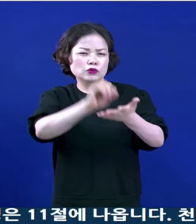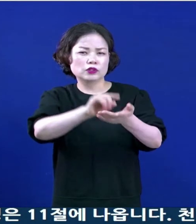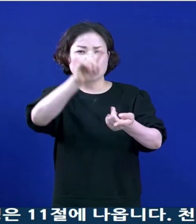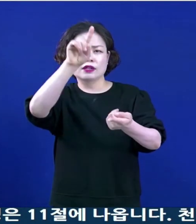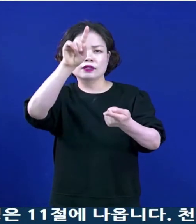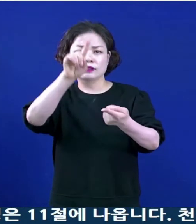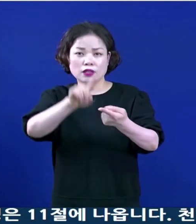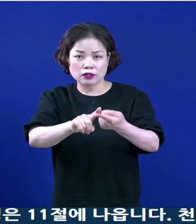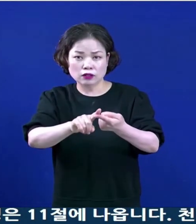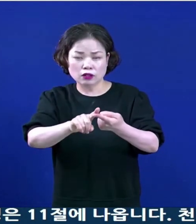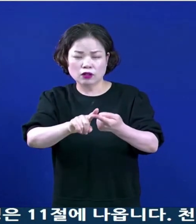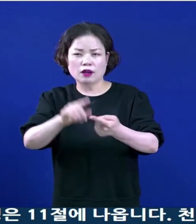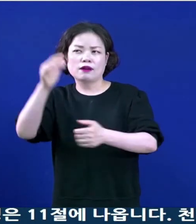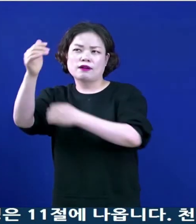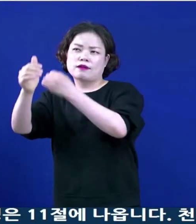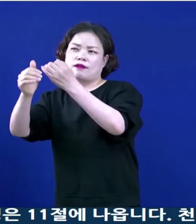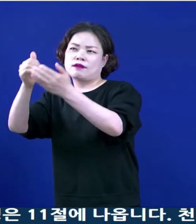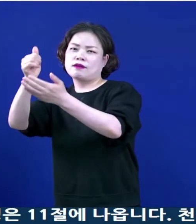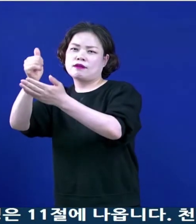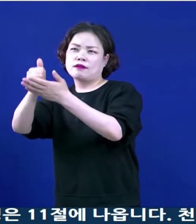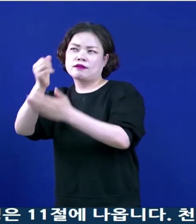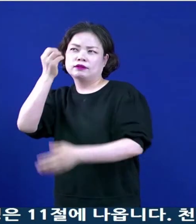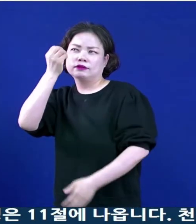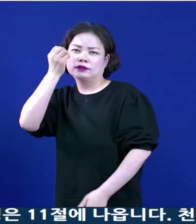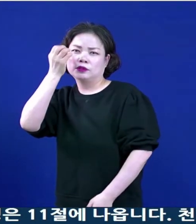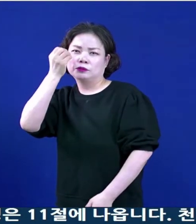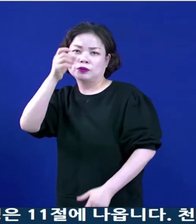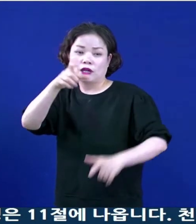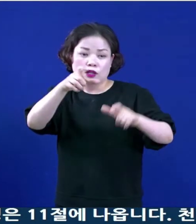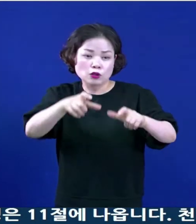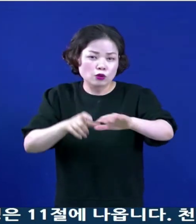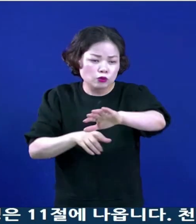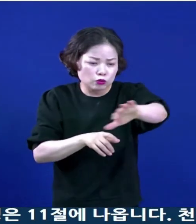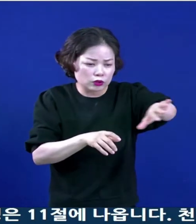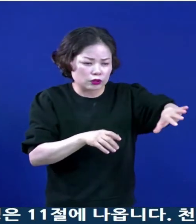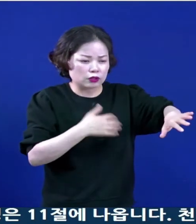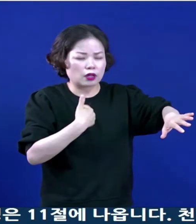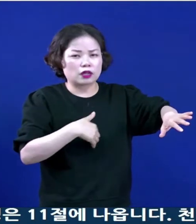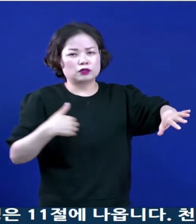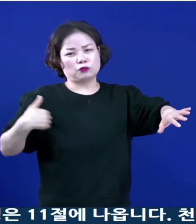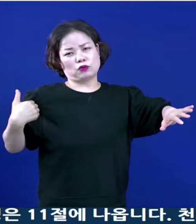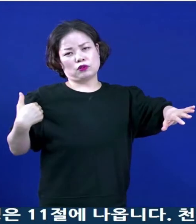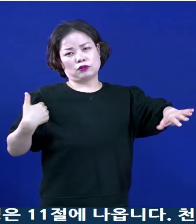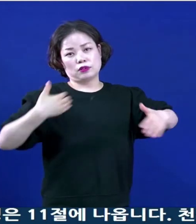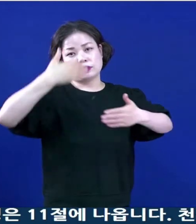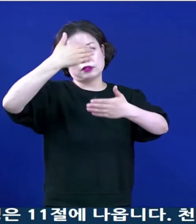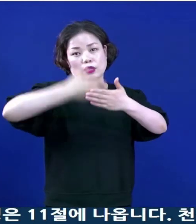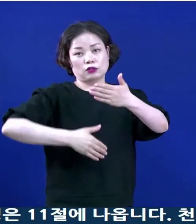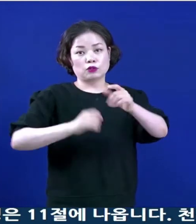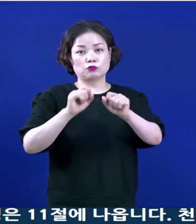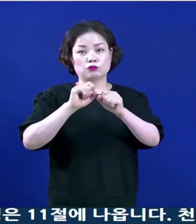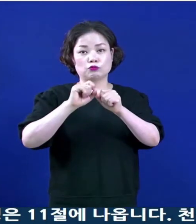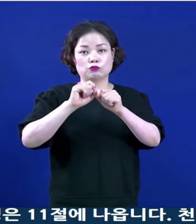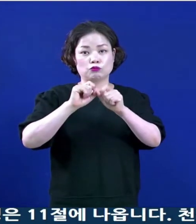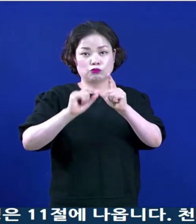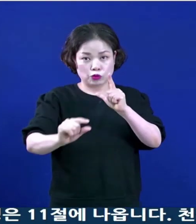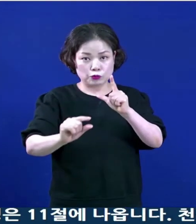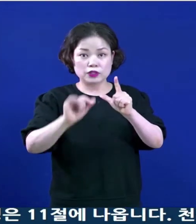대해서는 하나님께서 신비의 영역으로 우리가 다 알 수 없도록 남겨두신 부분이 분명히